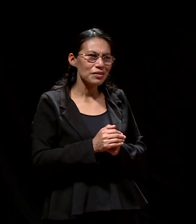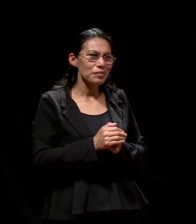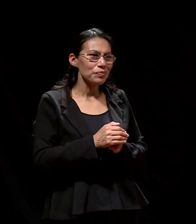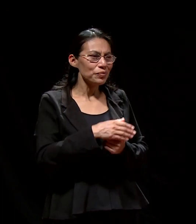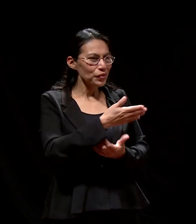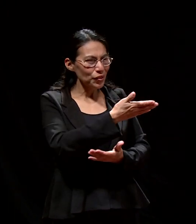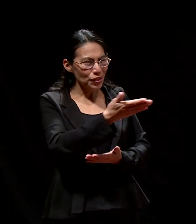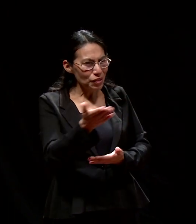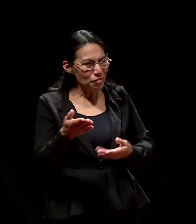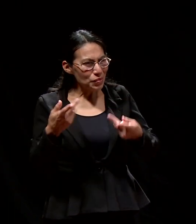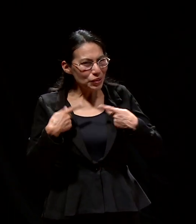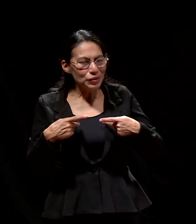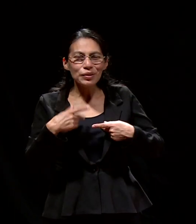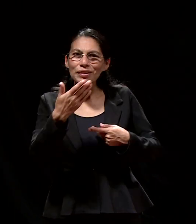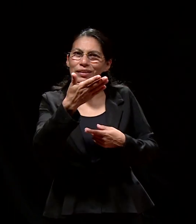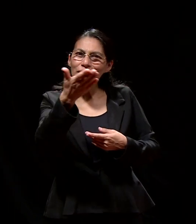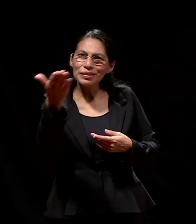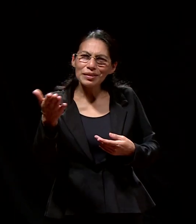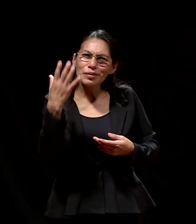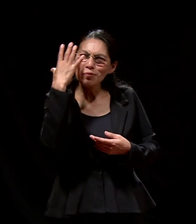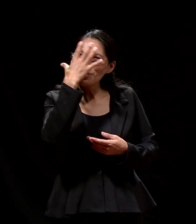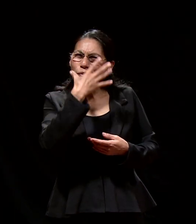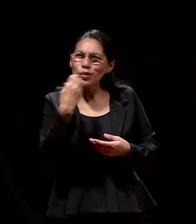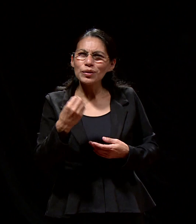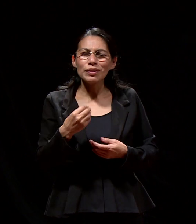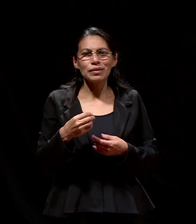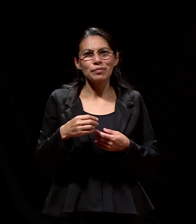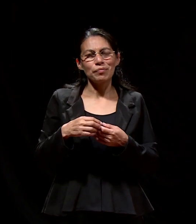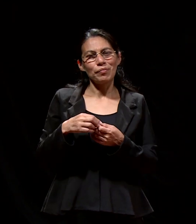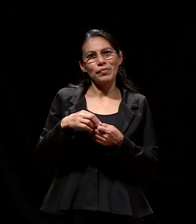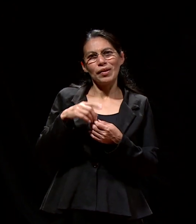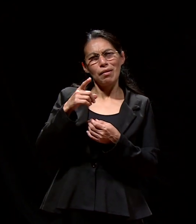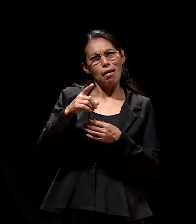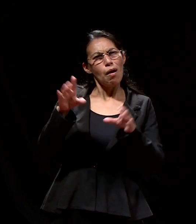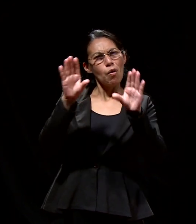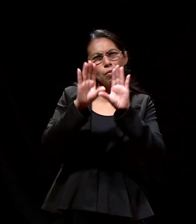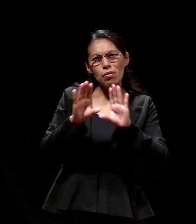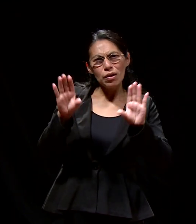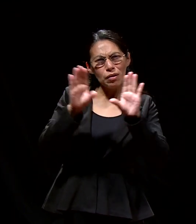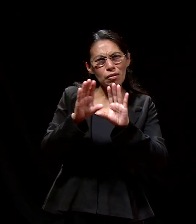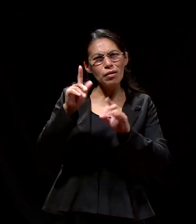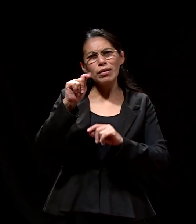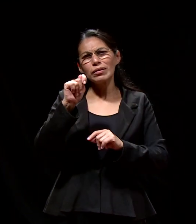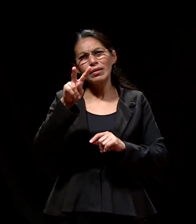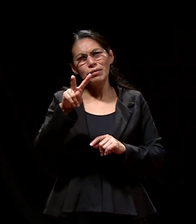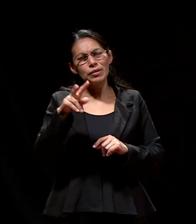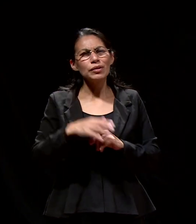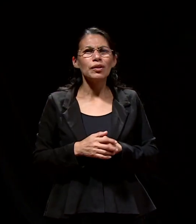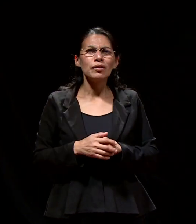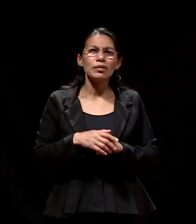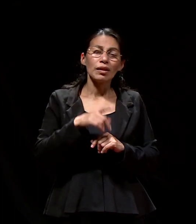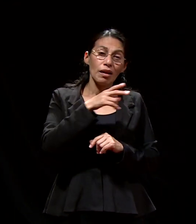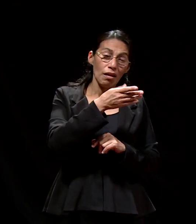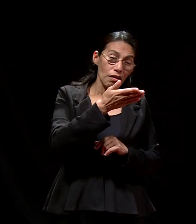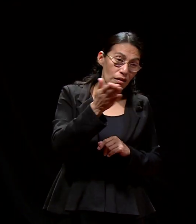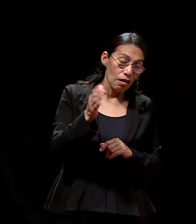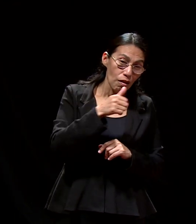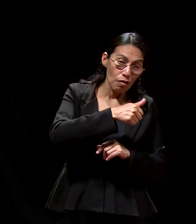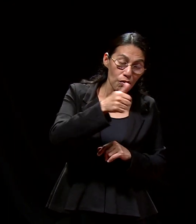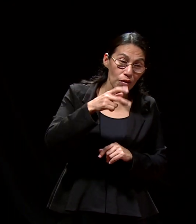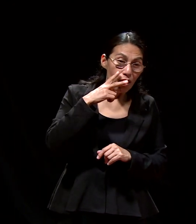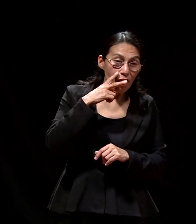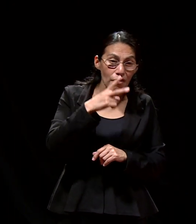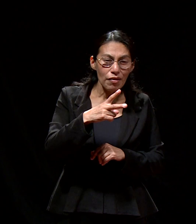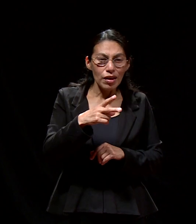especial que está viendo en casita ya dónde están en la televisión en sus computadoras y los